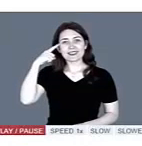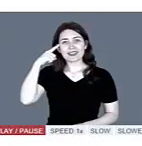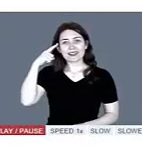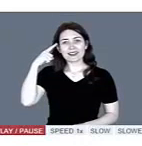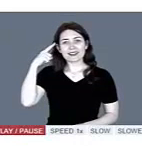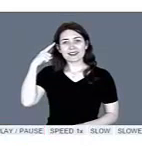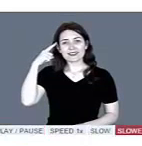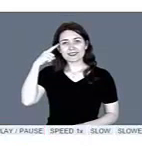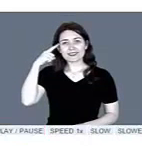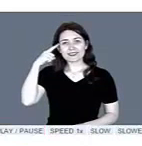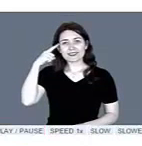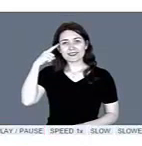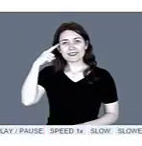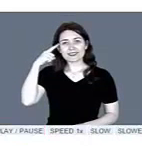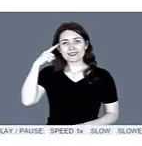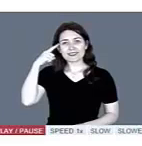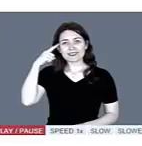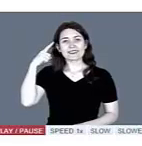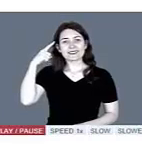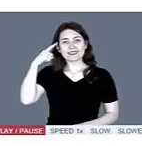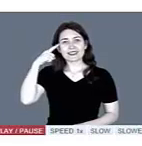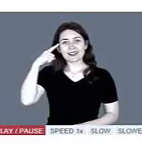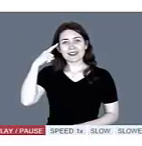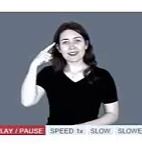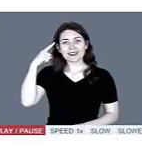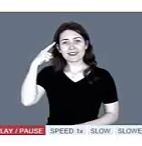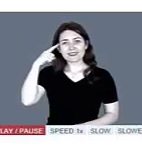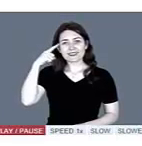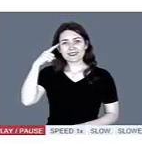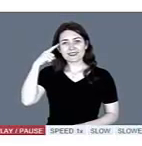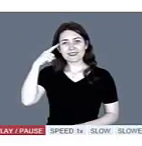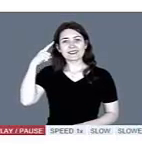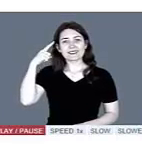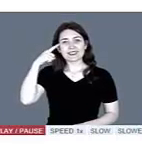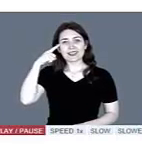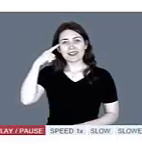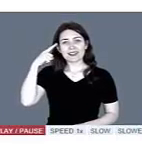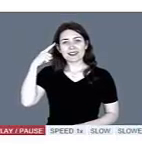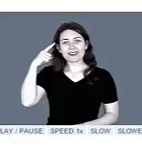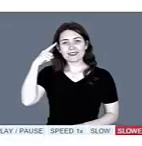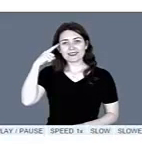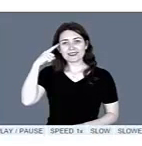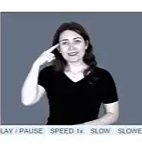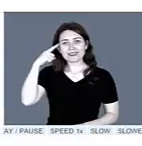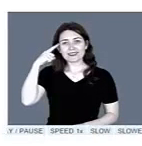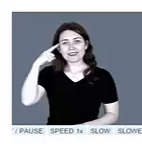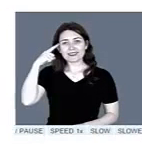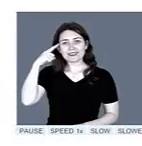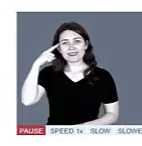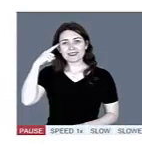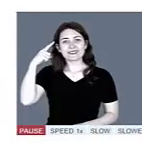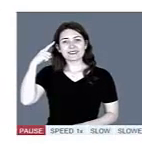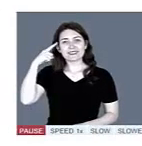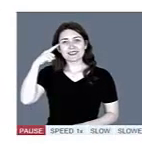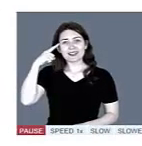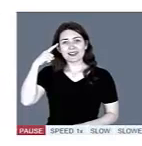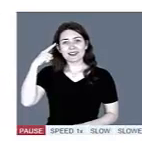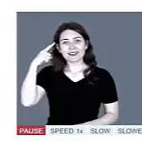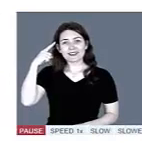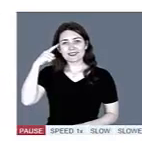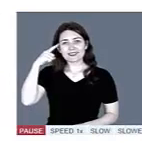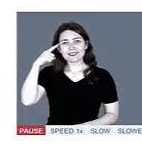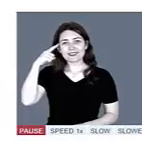Estudios electrofisiológicos recientes han explorado el procesamiento diferencial de signos,